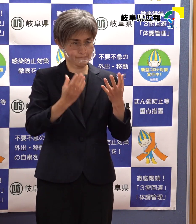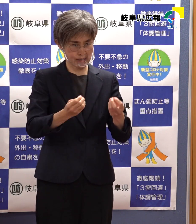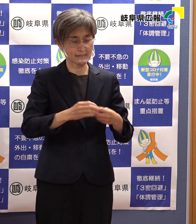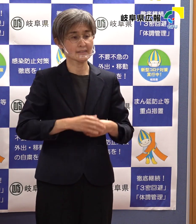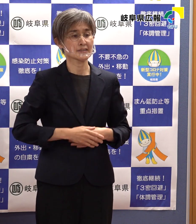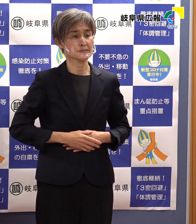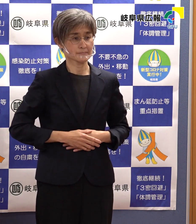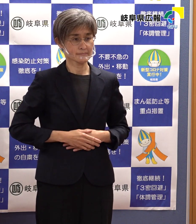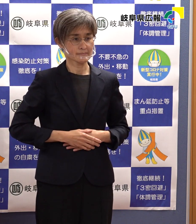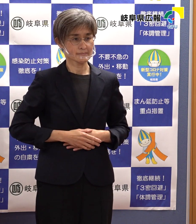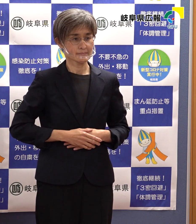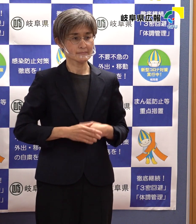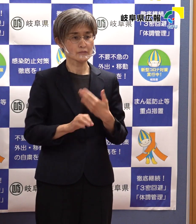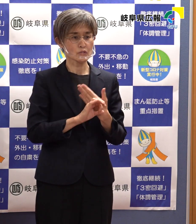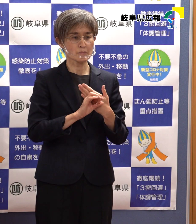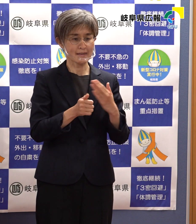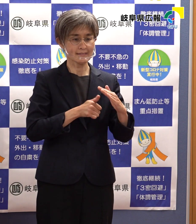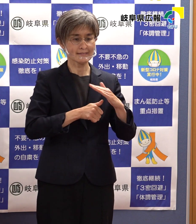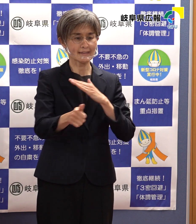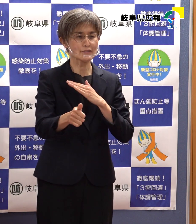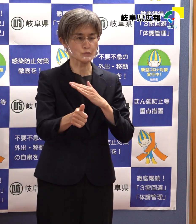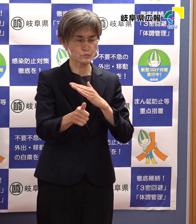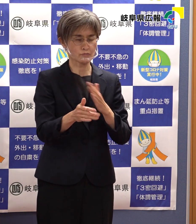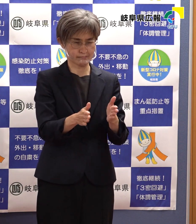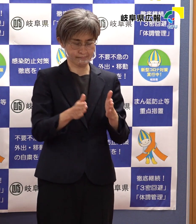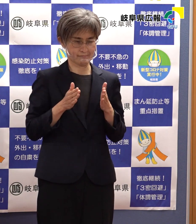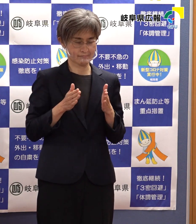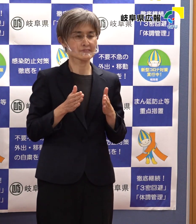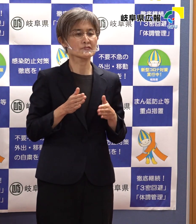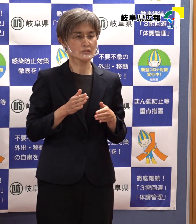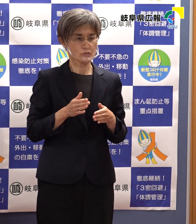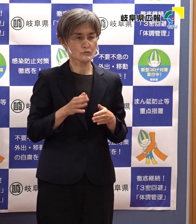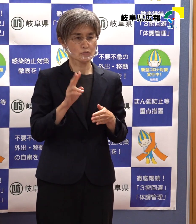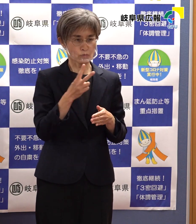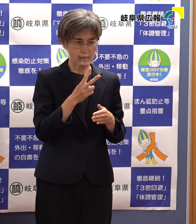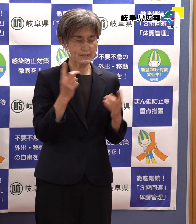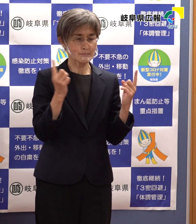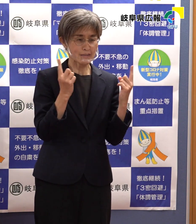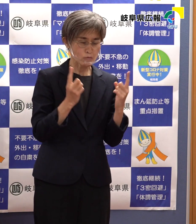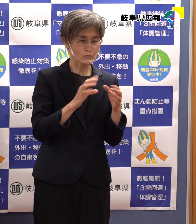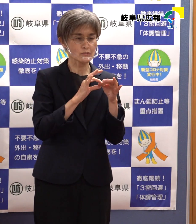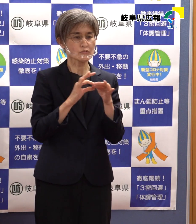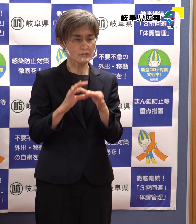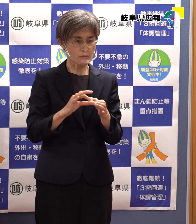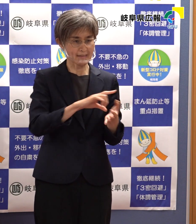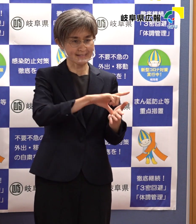動とか、イベントとか、これはもう区域の問題ではありませんので、